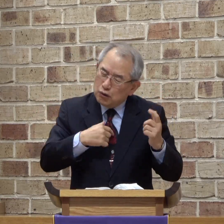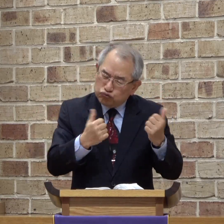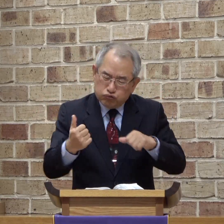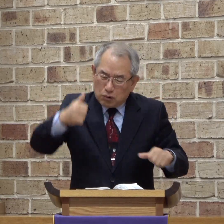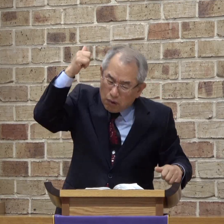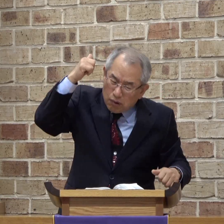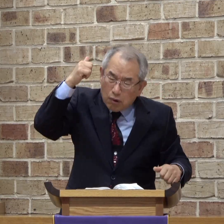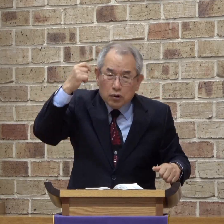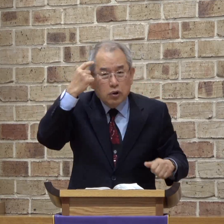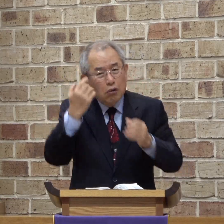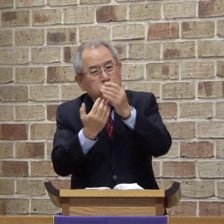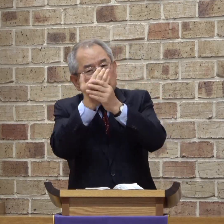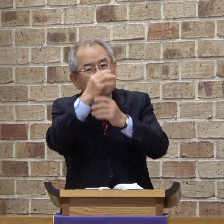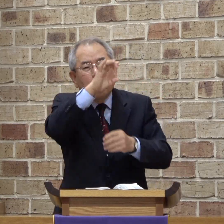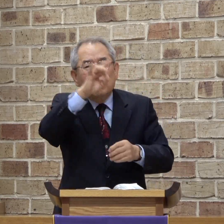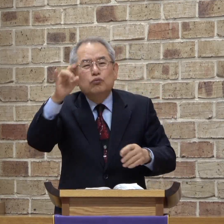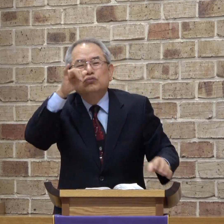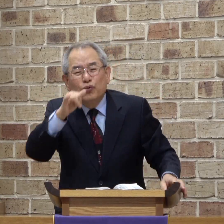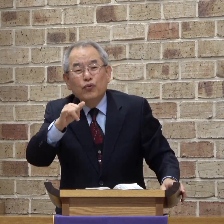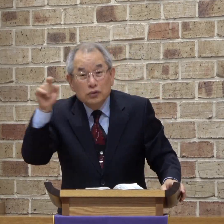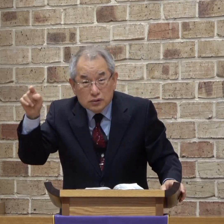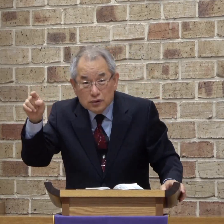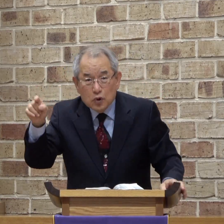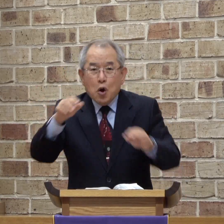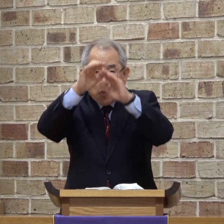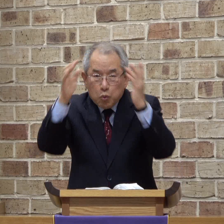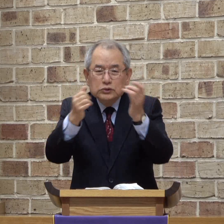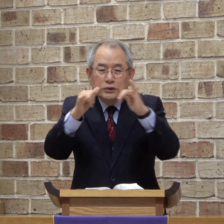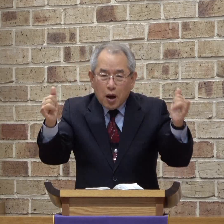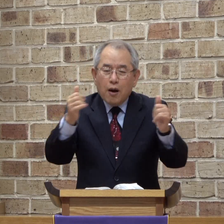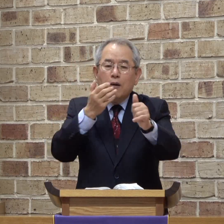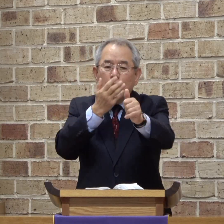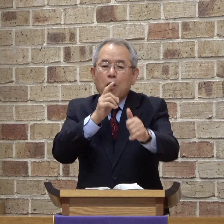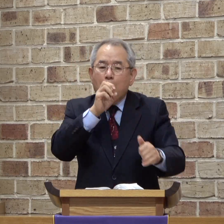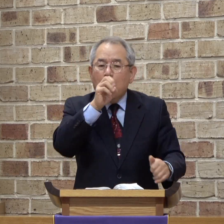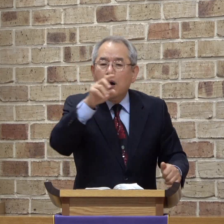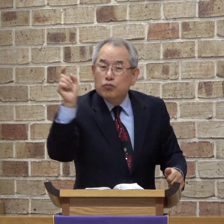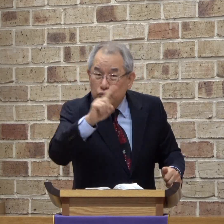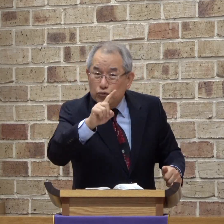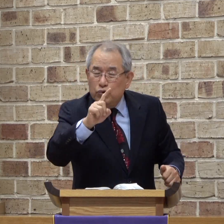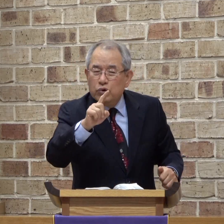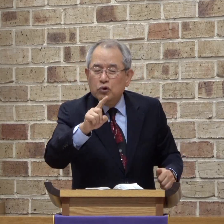힘들고 어려운 짐을 많이 질 때에 수고하고 무거운 짐진 자들아,